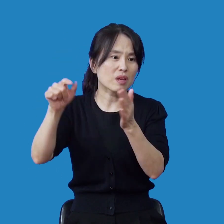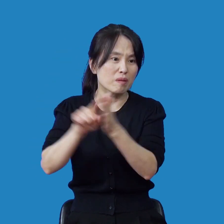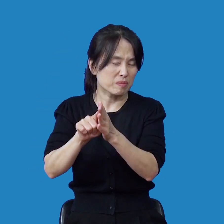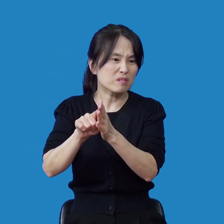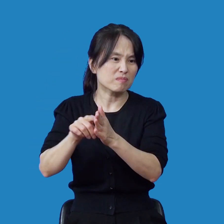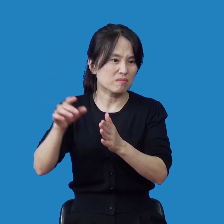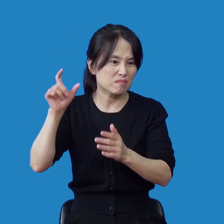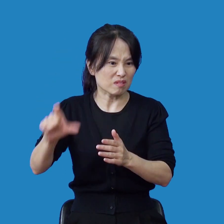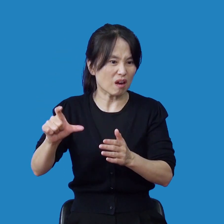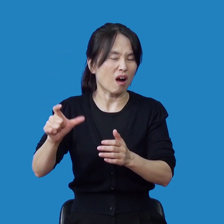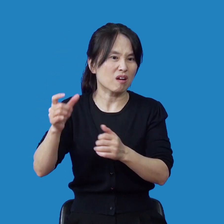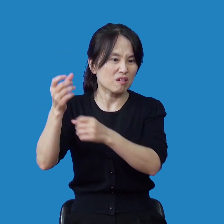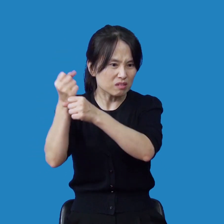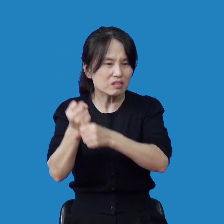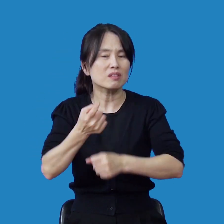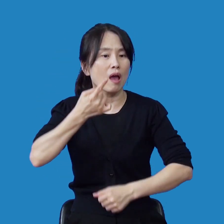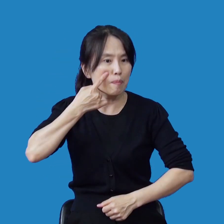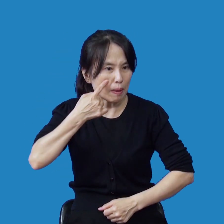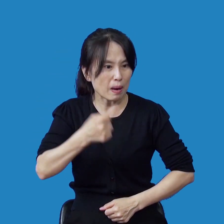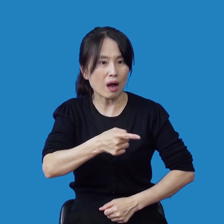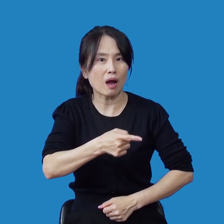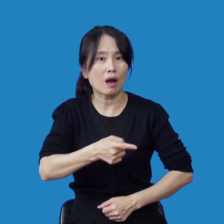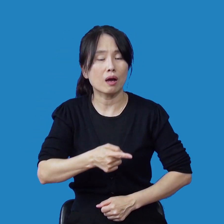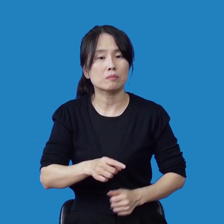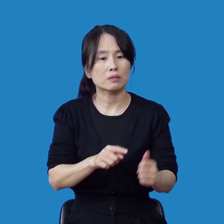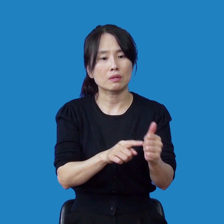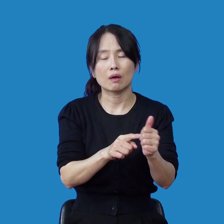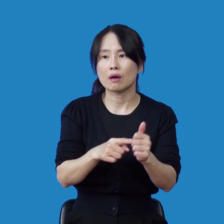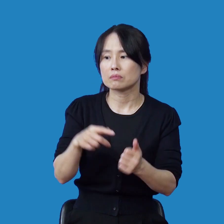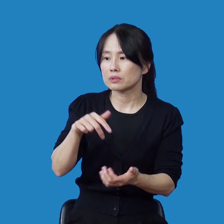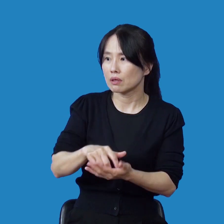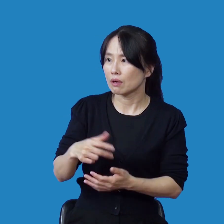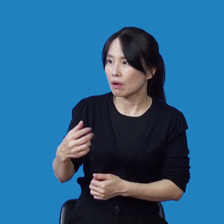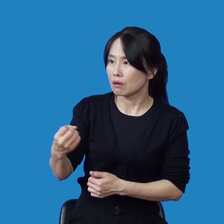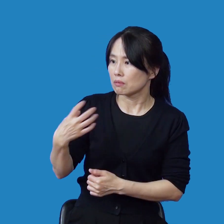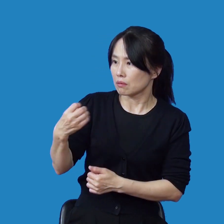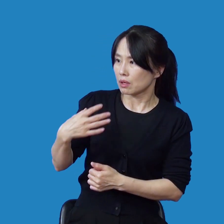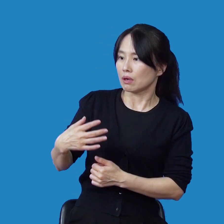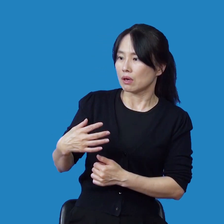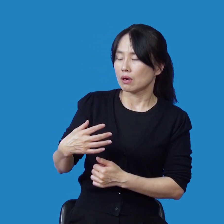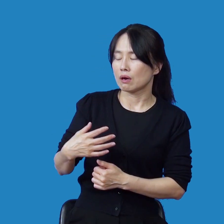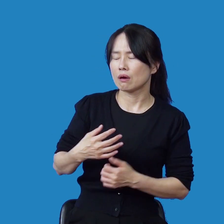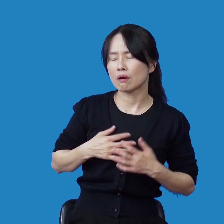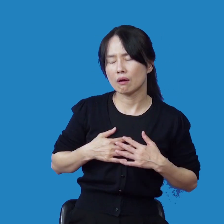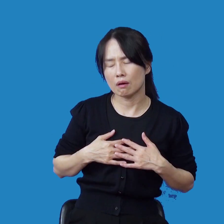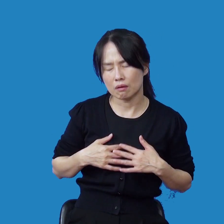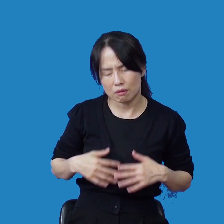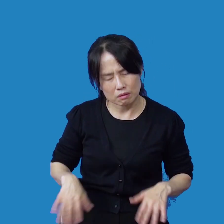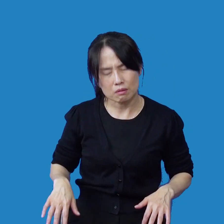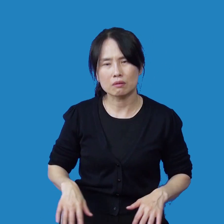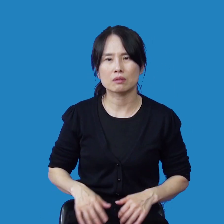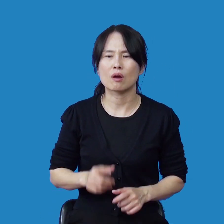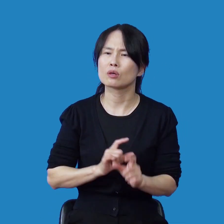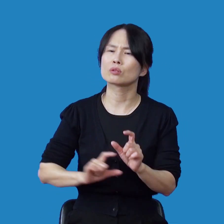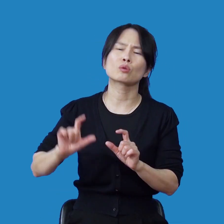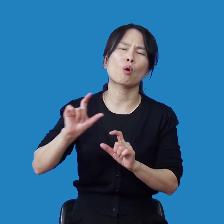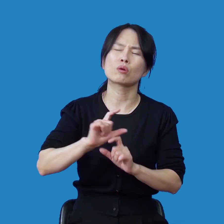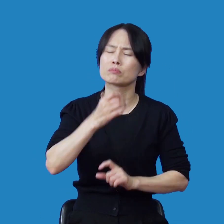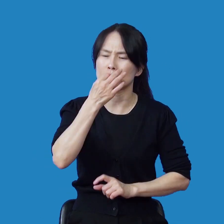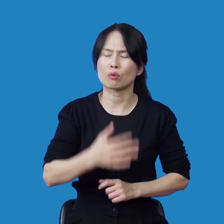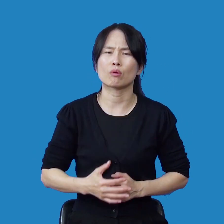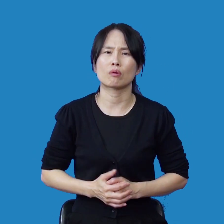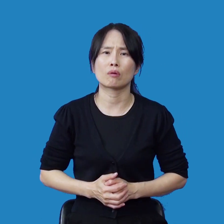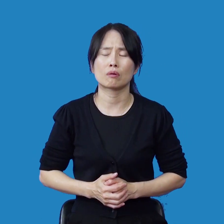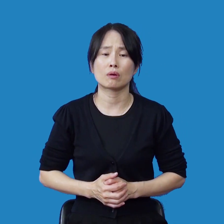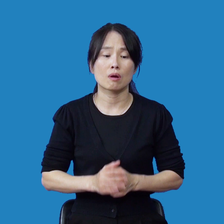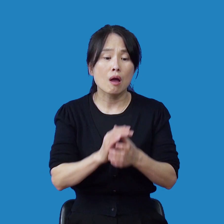그 존재를 부정해버리는 것이죠. 그리고는 기도라도 해봐 하는 것은 내가